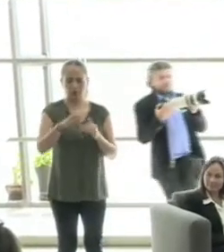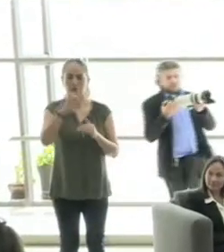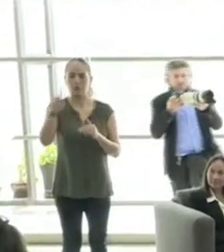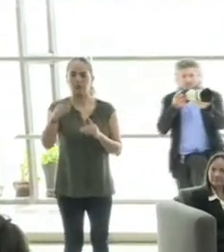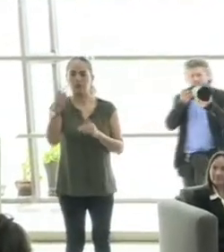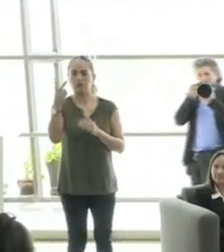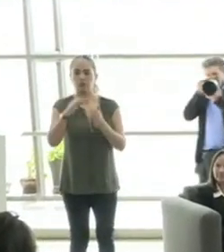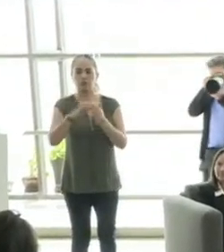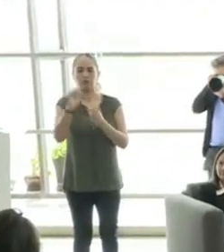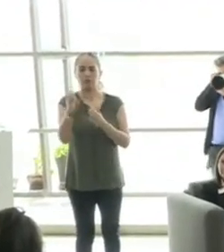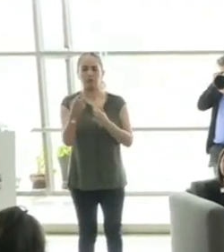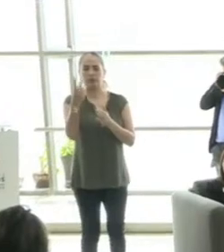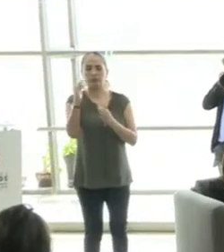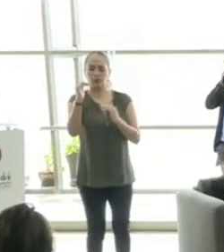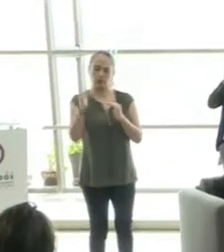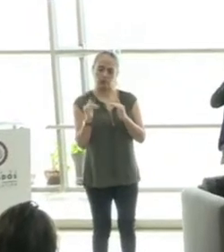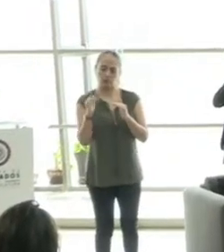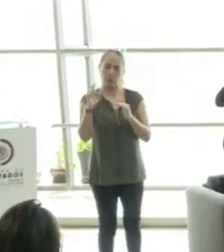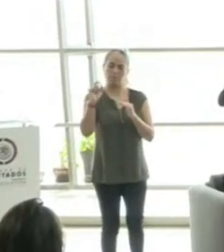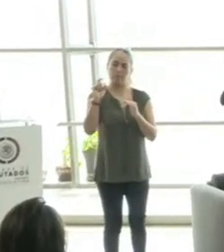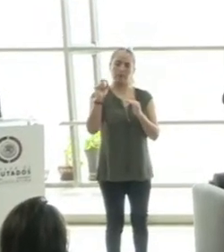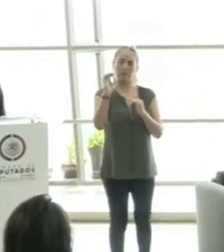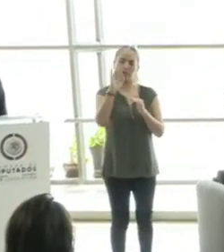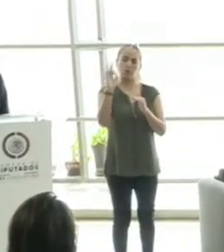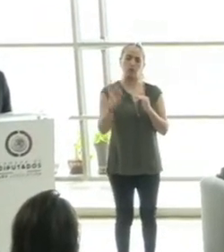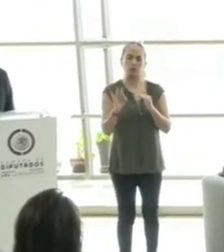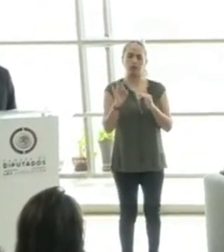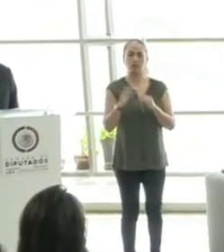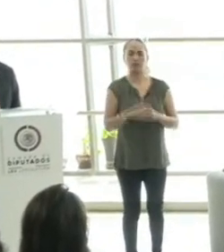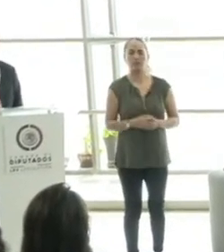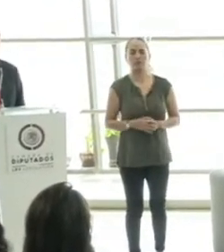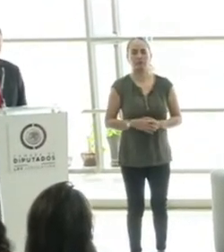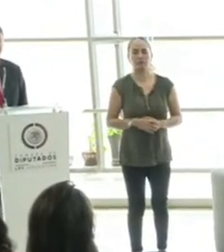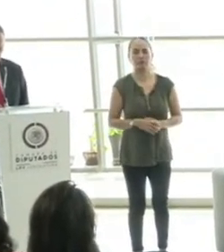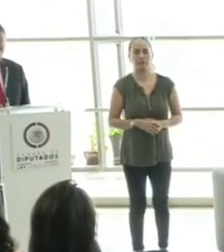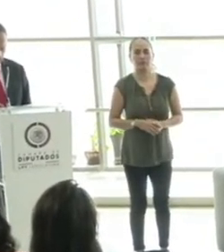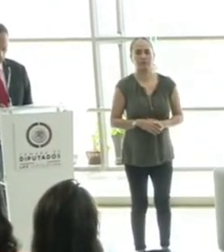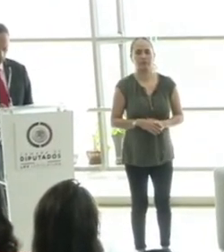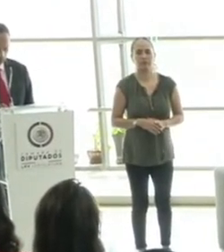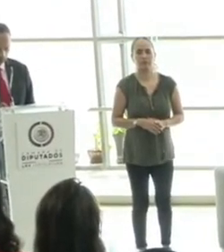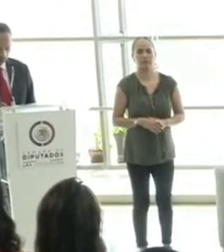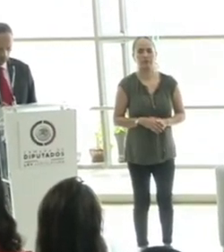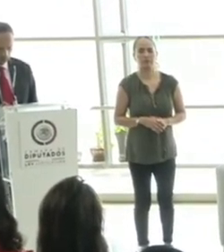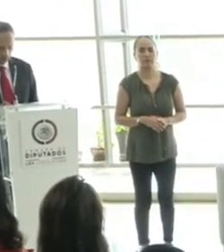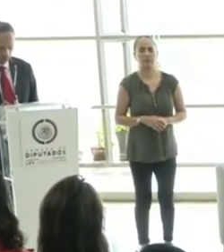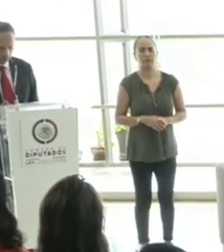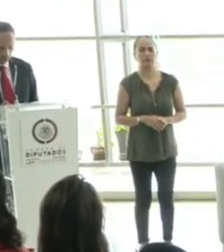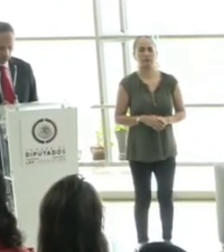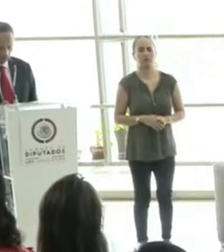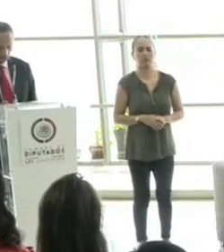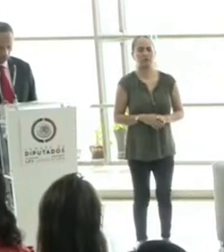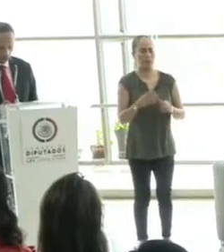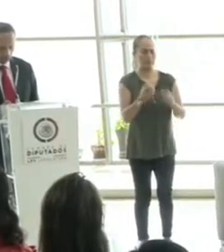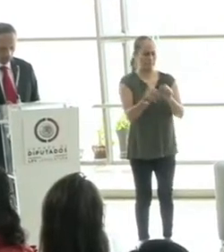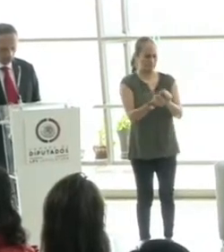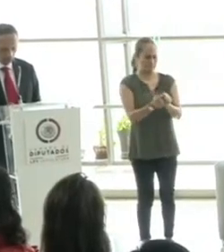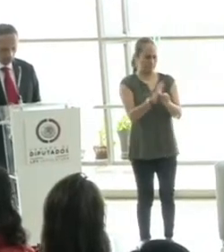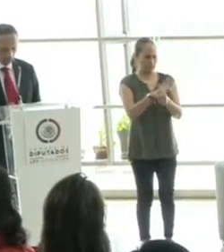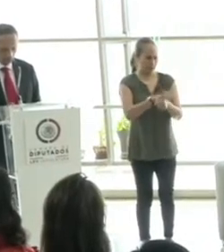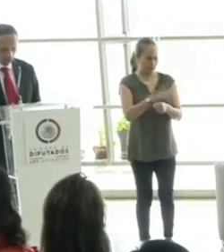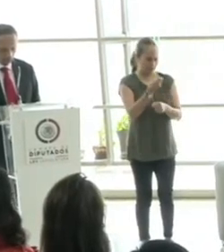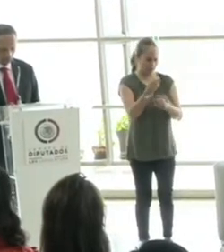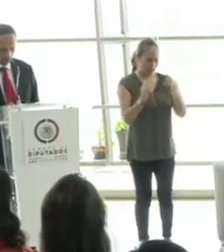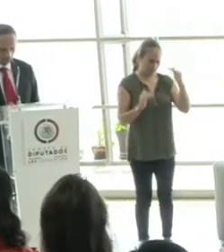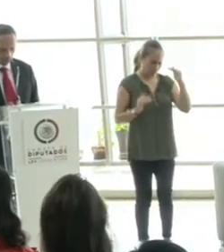2022 del 20% entonces a groso medio a groso modo eso significa que la pandemia no afectó en nada La Brecha